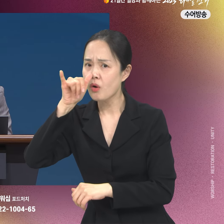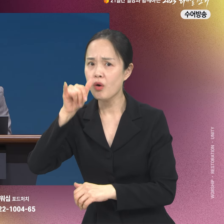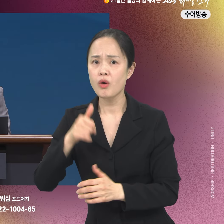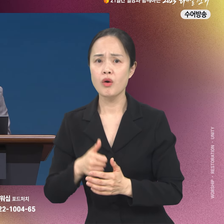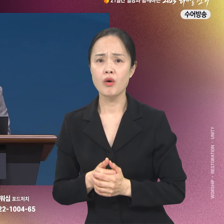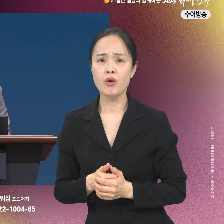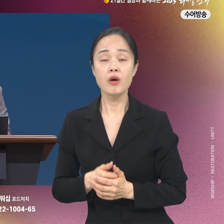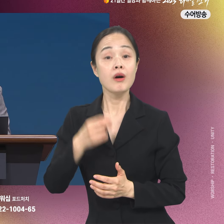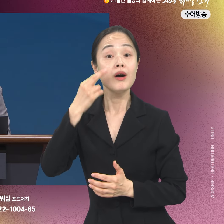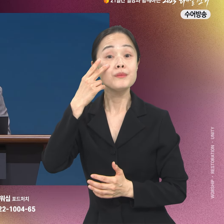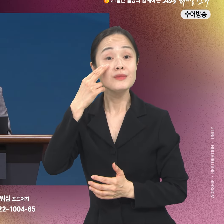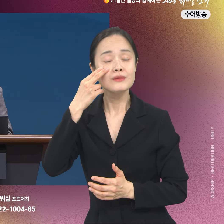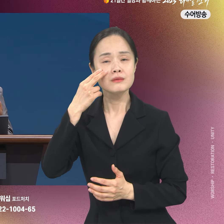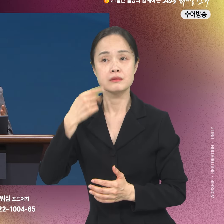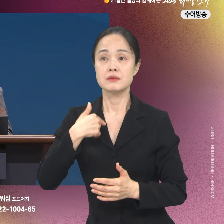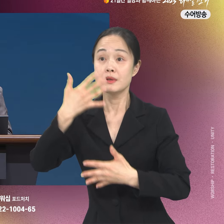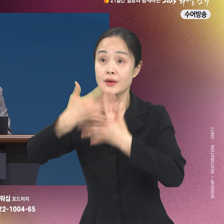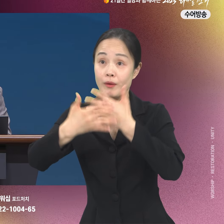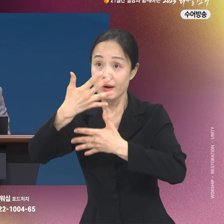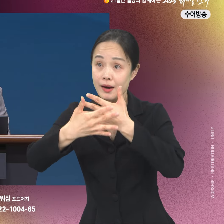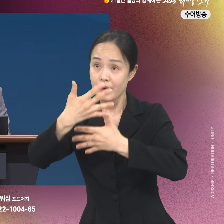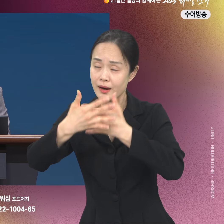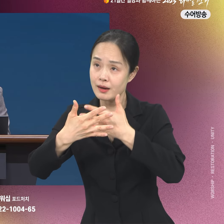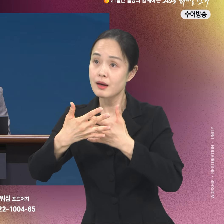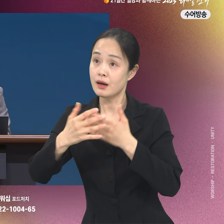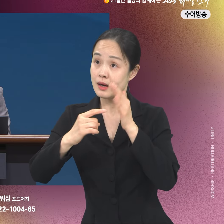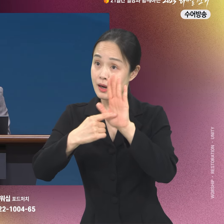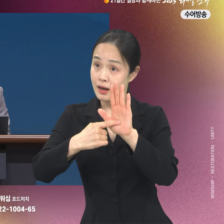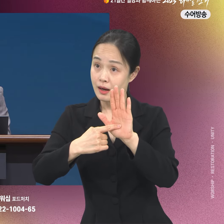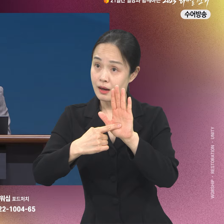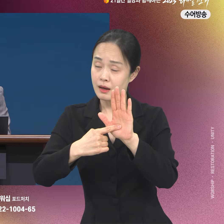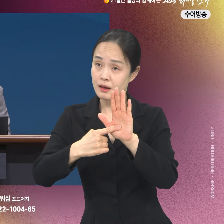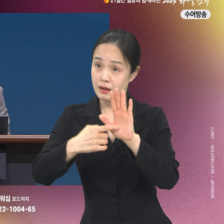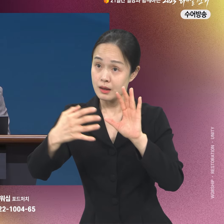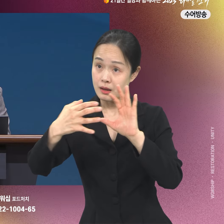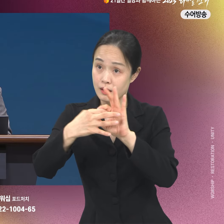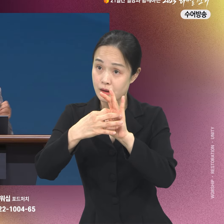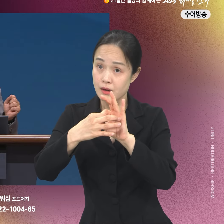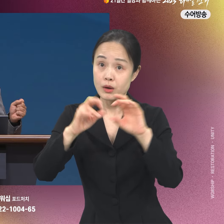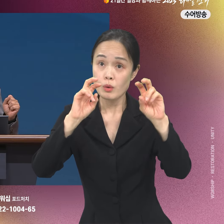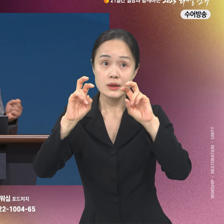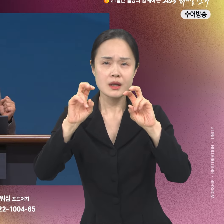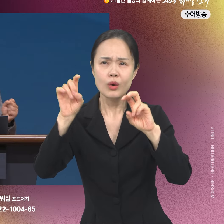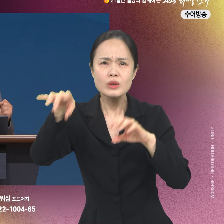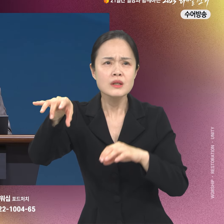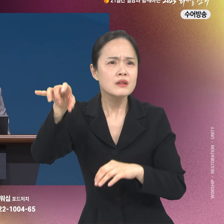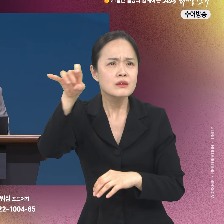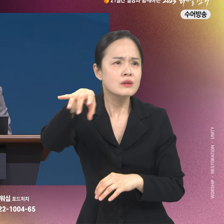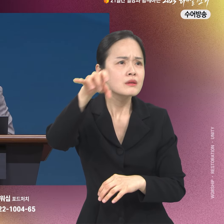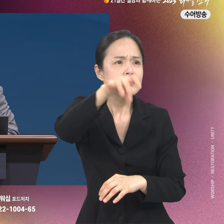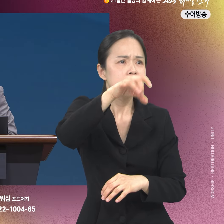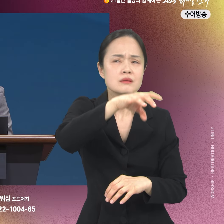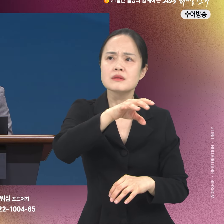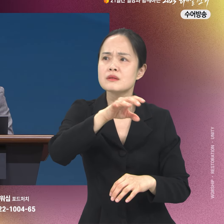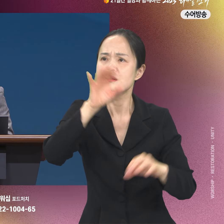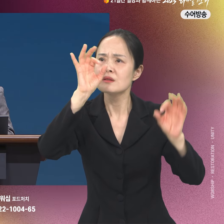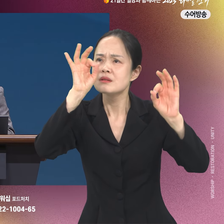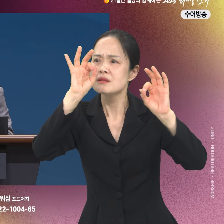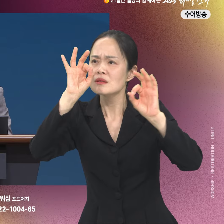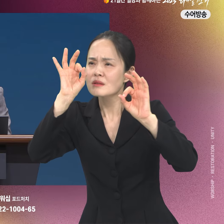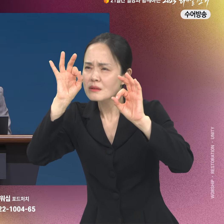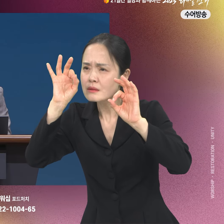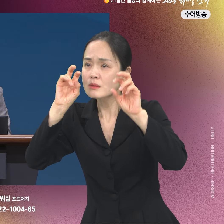쉽지 않았습니다. 그런데 그 미국에서 배급한 회사는 창립자가 몰몬교도 가정 출신인 건 맞아요.